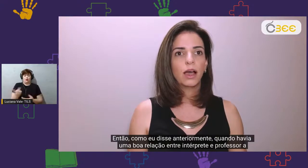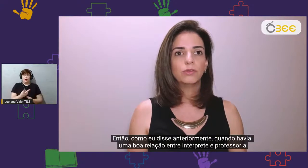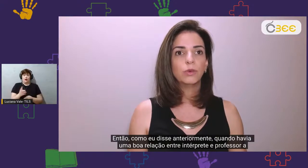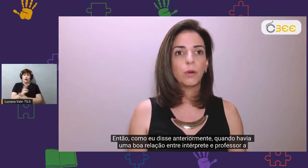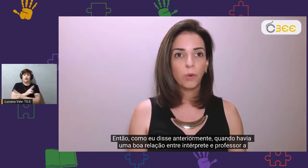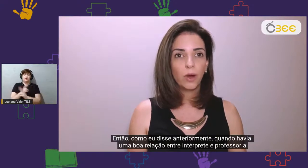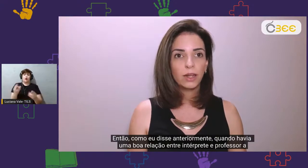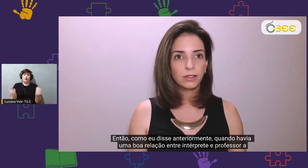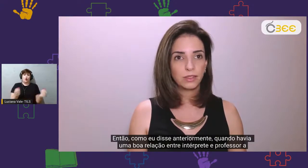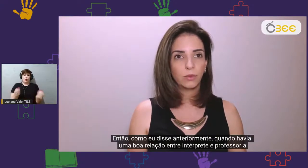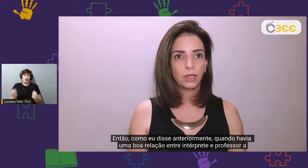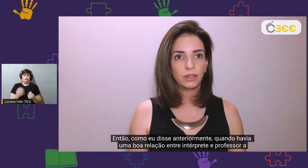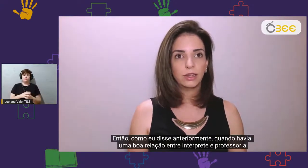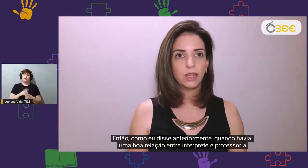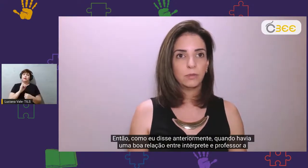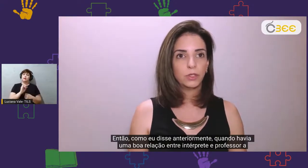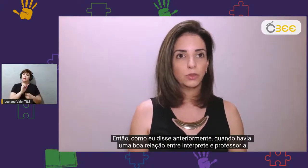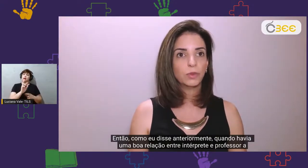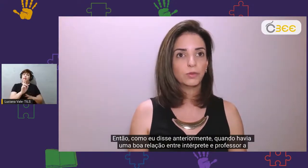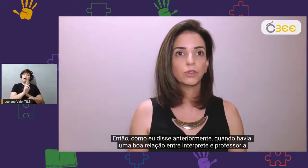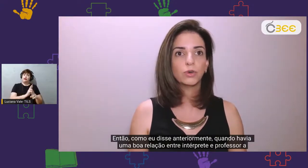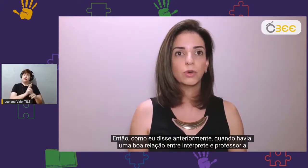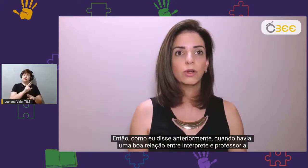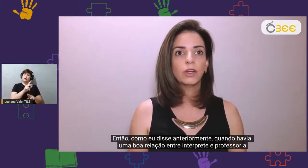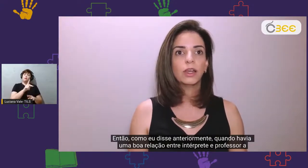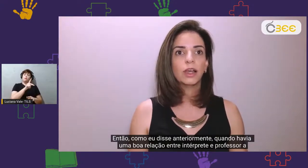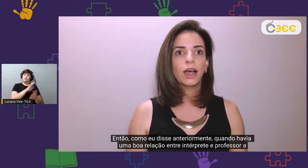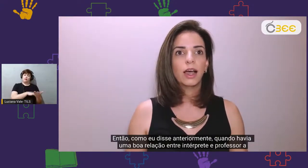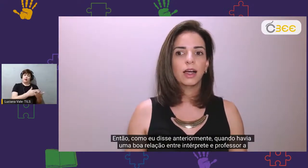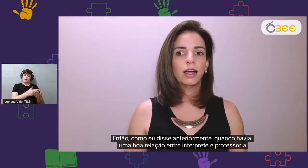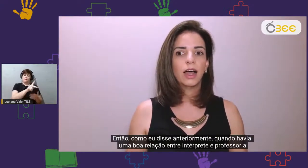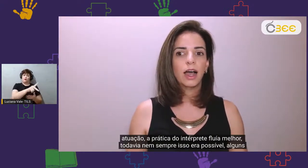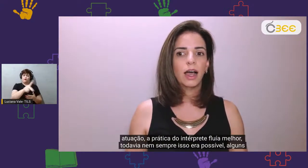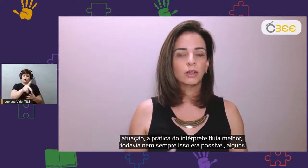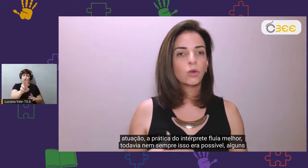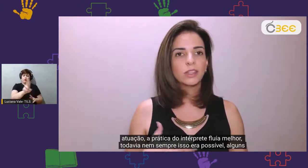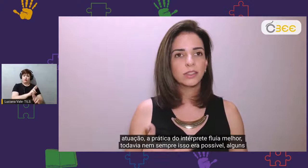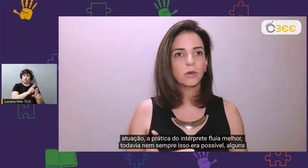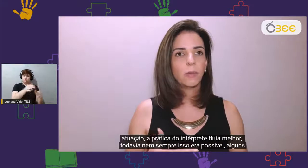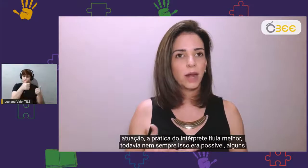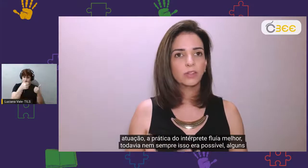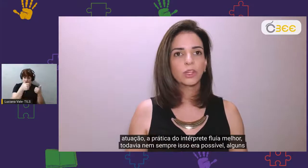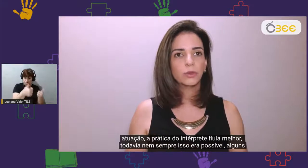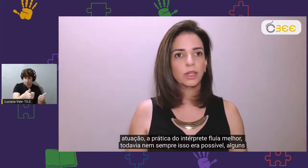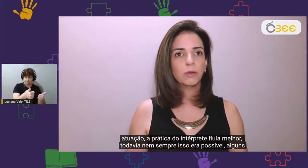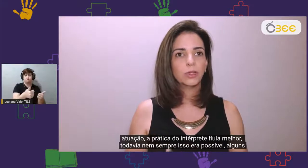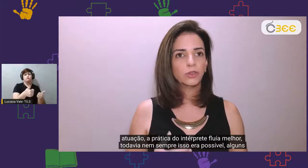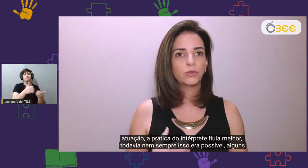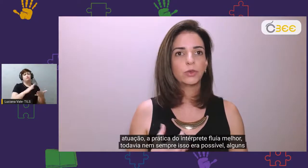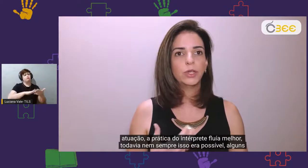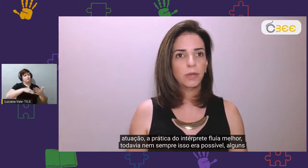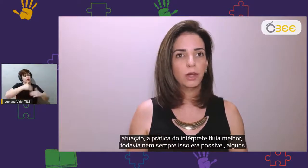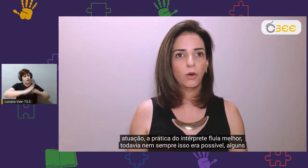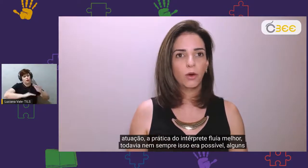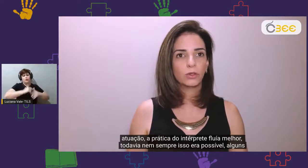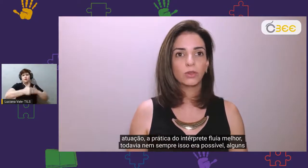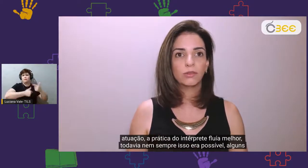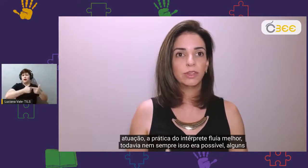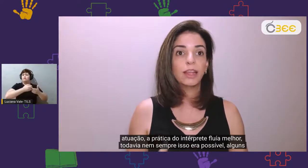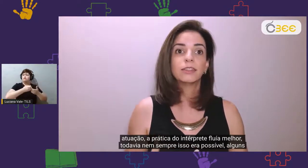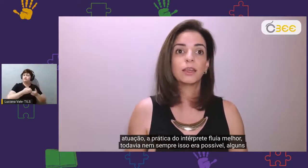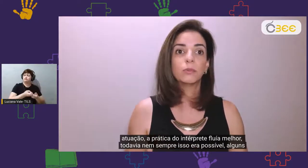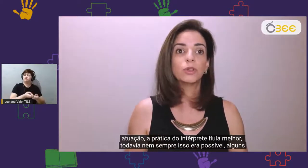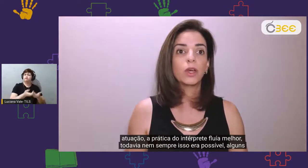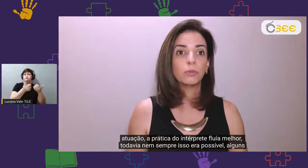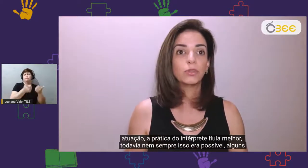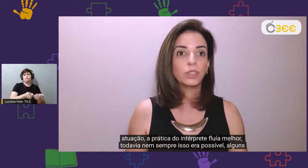quando havia uma boa relação entre intérprete e professor, a atuação, a prática do intérprete fluía melhor.